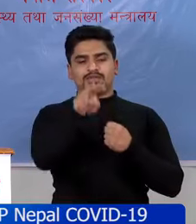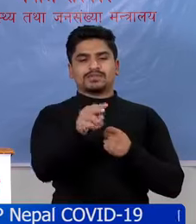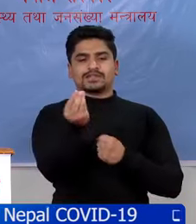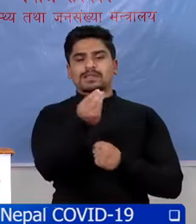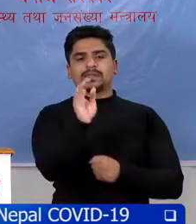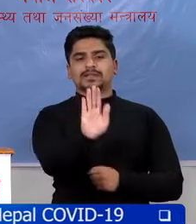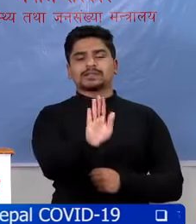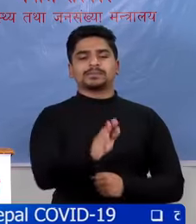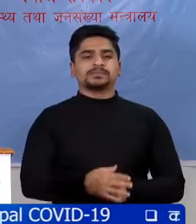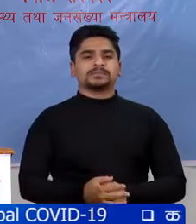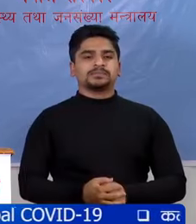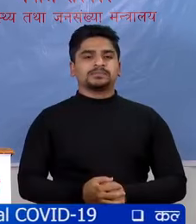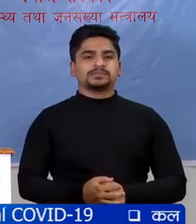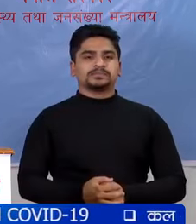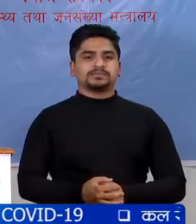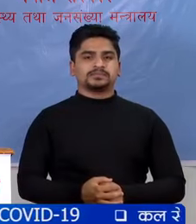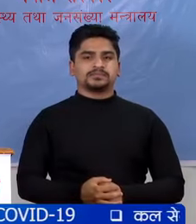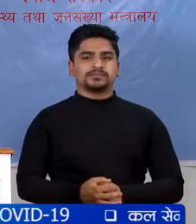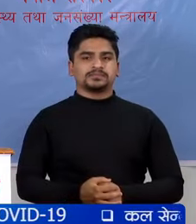रहेको छाँ